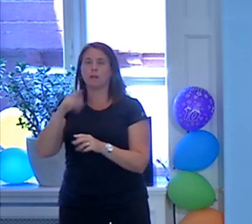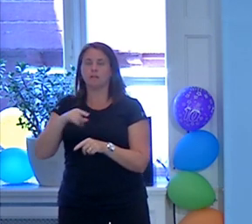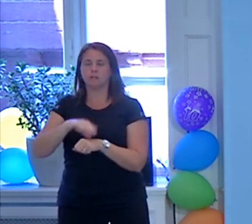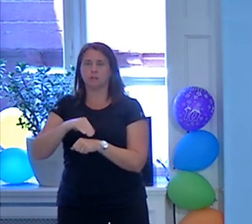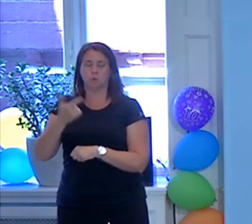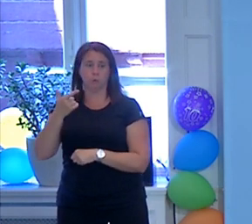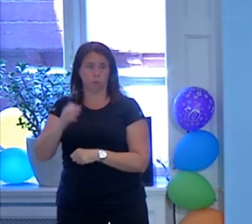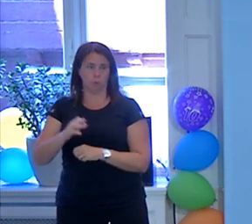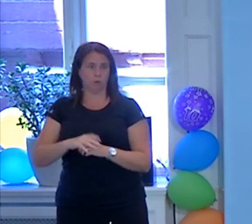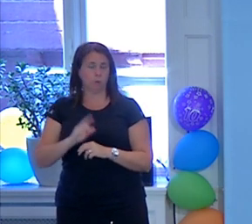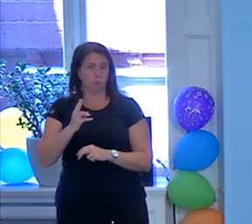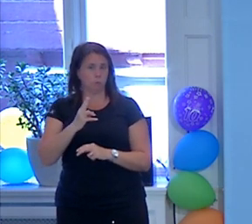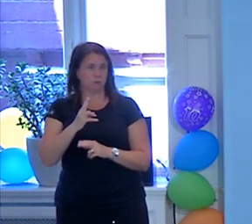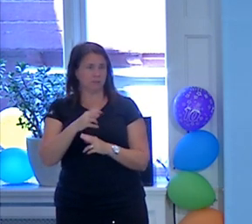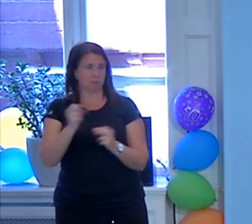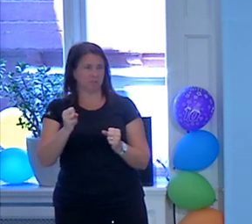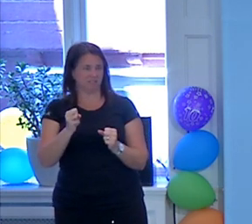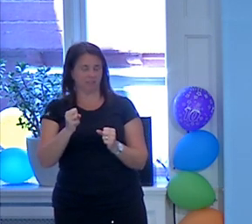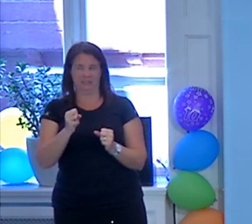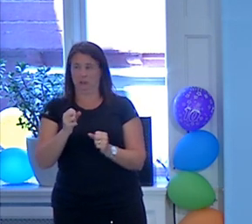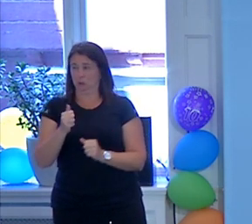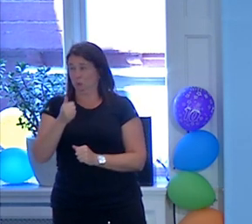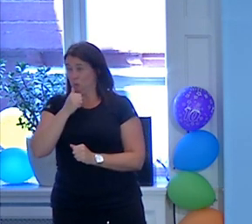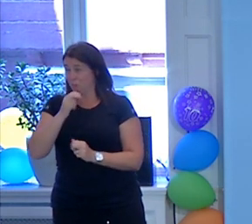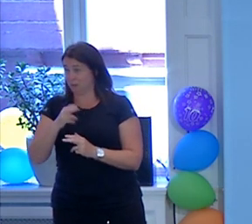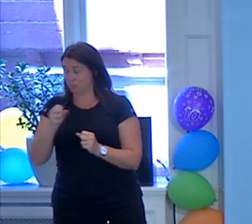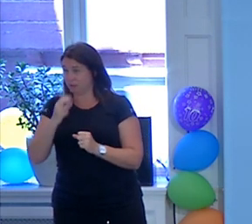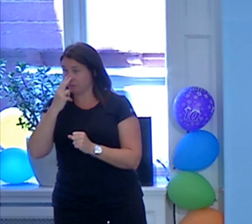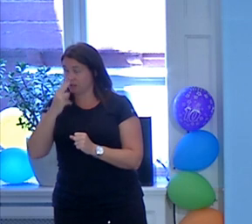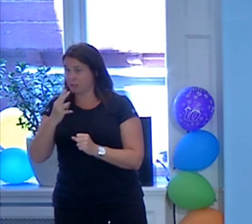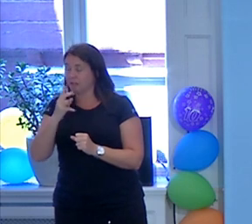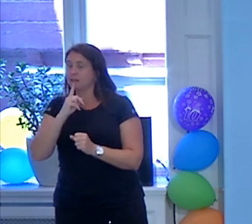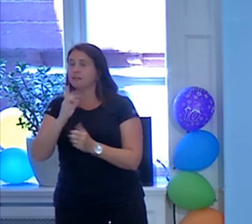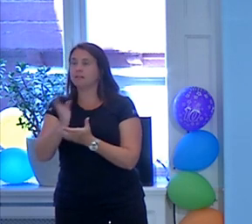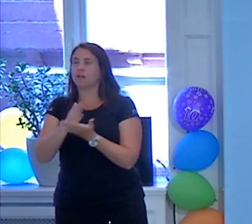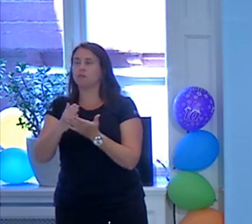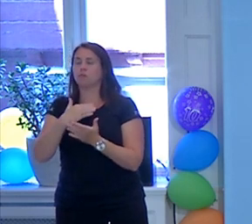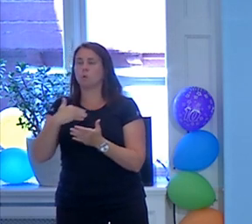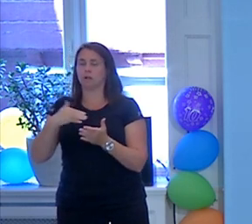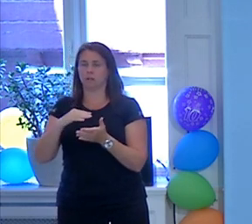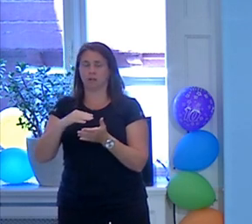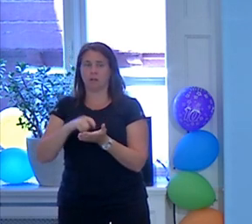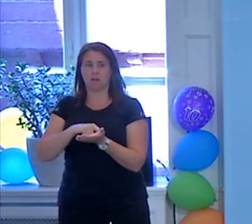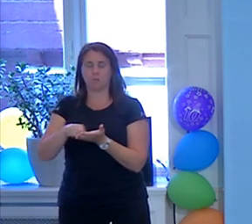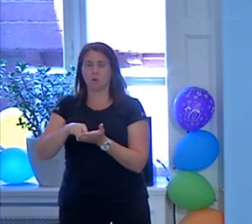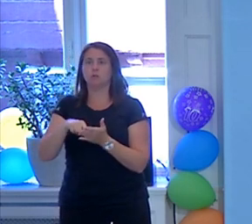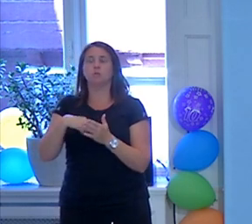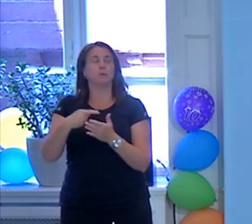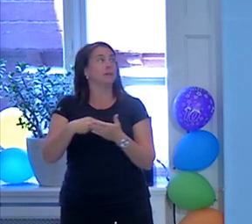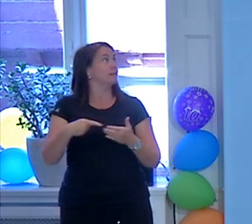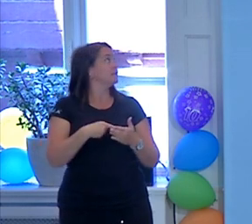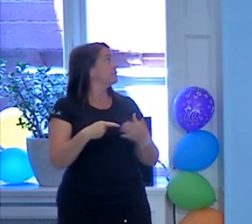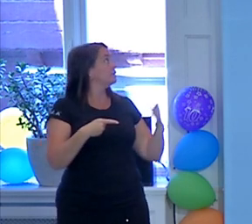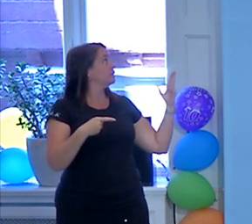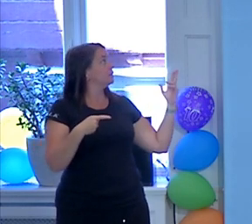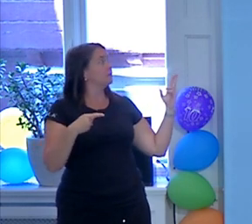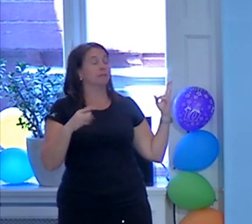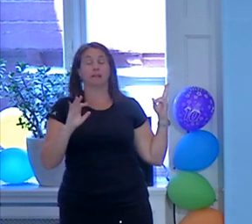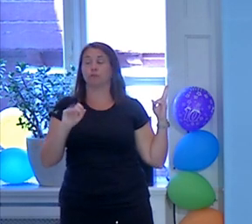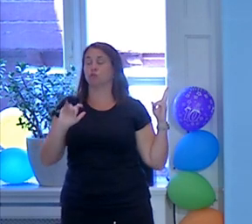väldigt snabbt, supersnabbt faktiskt. Liten del av vår rapport som ni kan hitta på